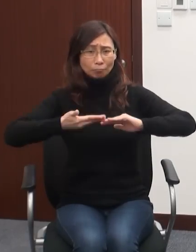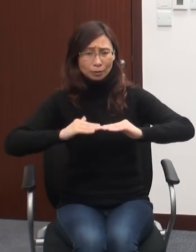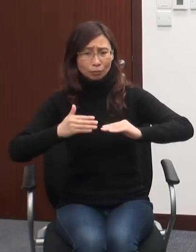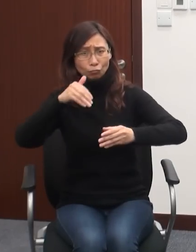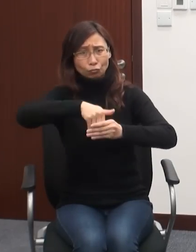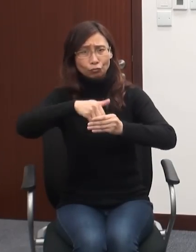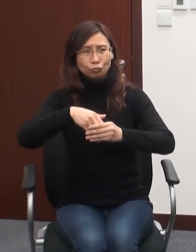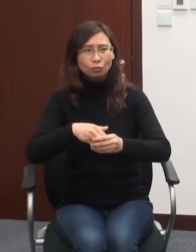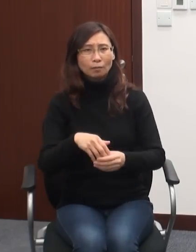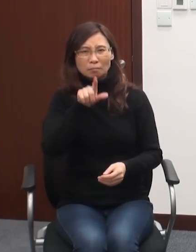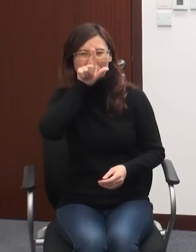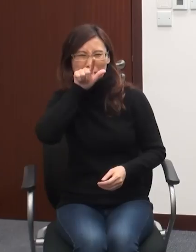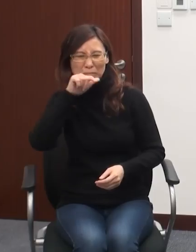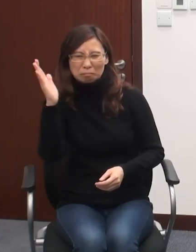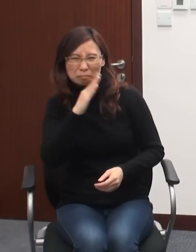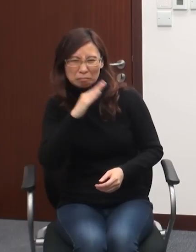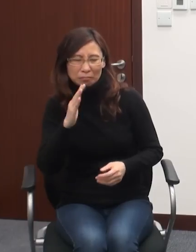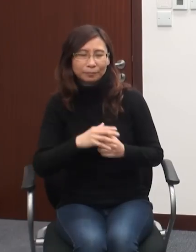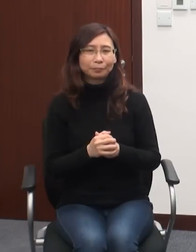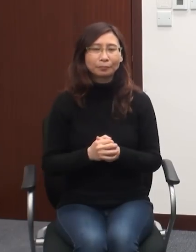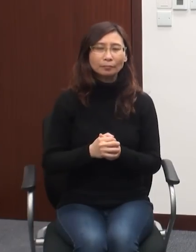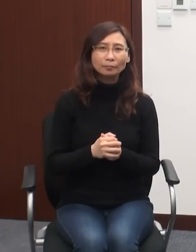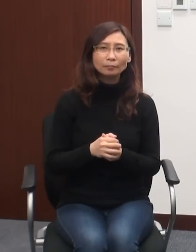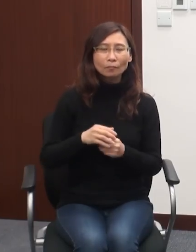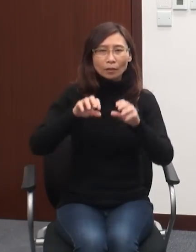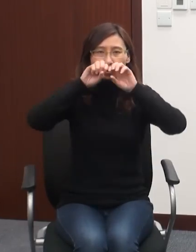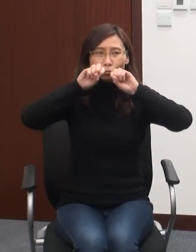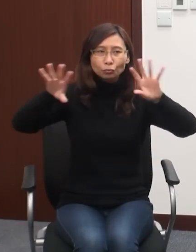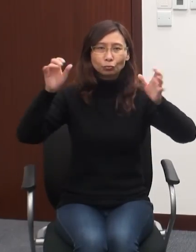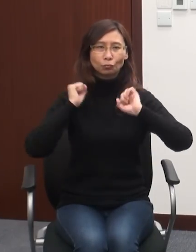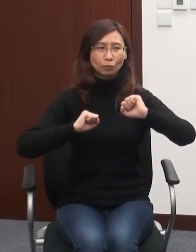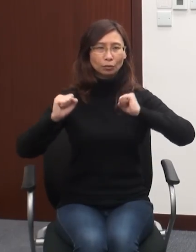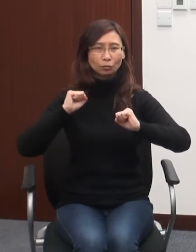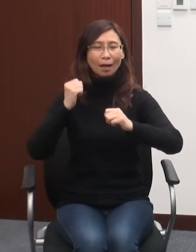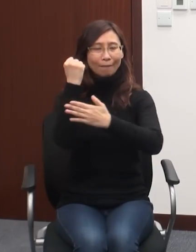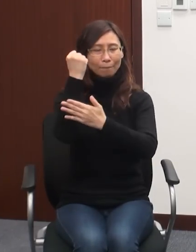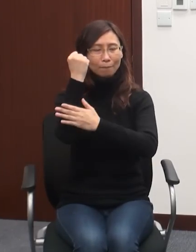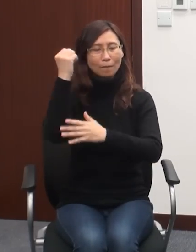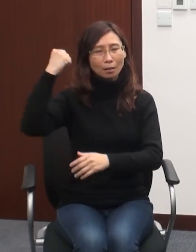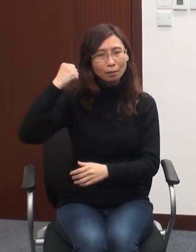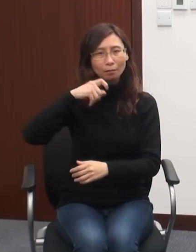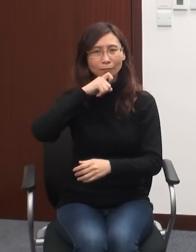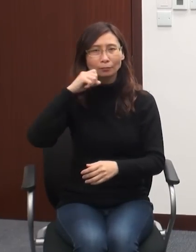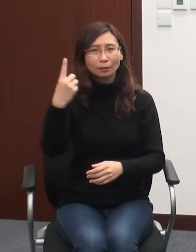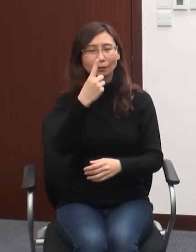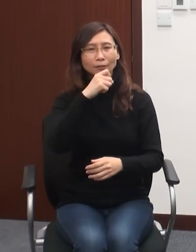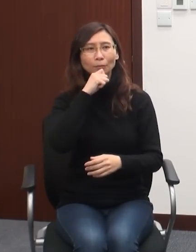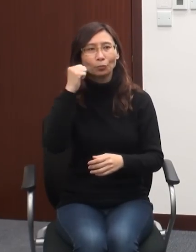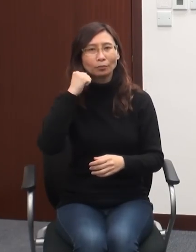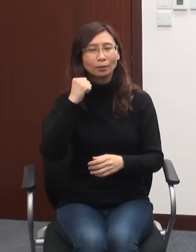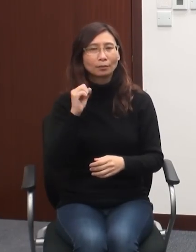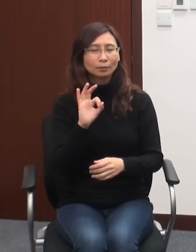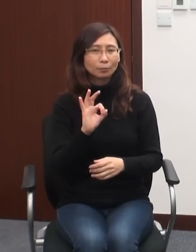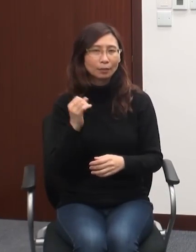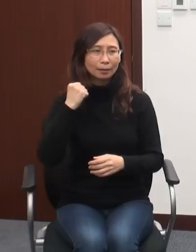其實喺一啲政治運動宣傳過程裏邊，作為一個反對嘅力量，有冇第一有冇一個能力？ 唔係，我覺得